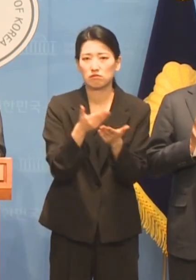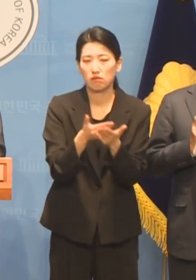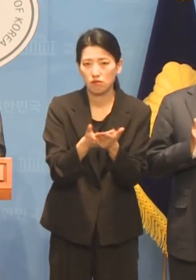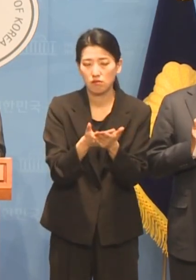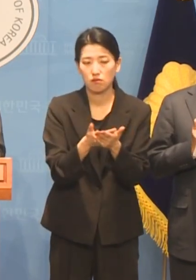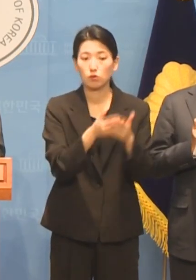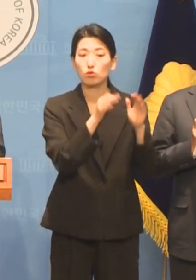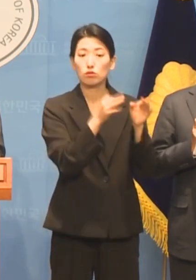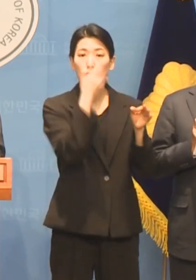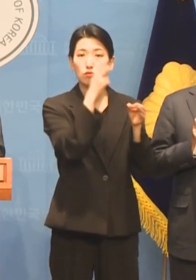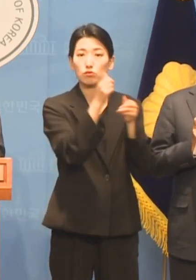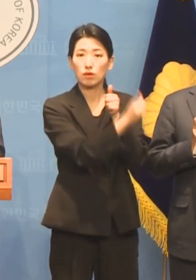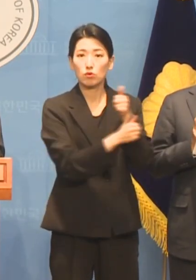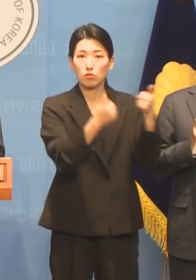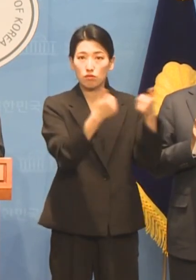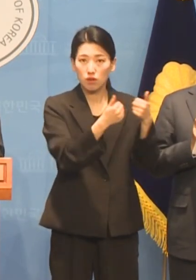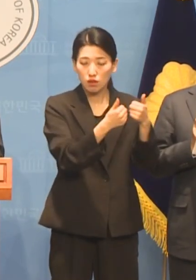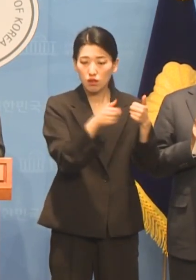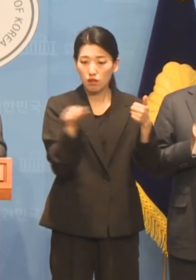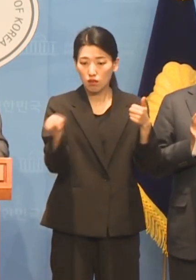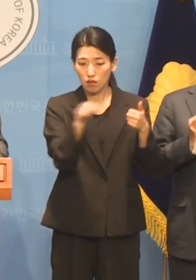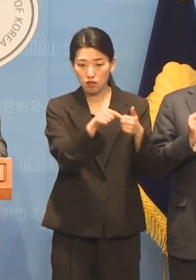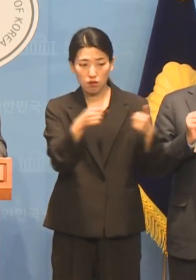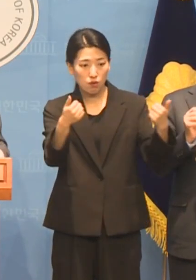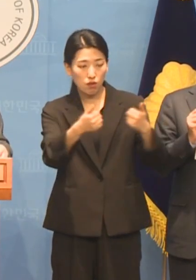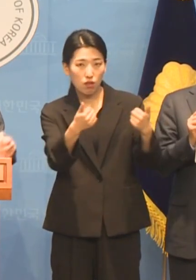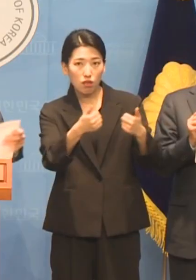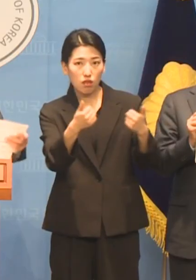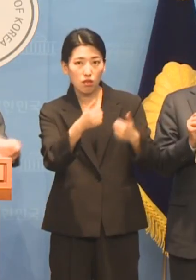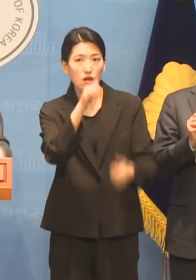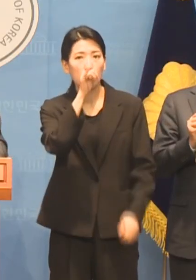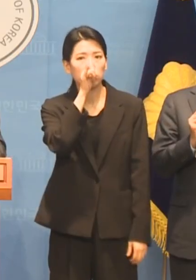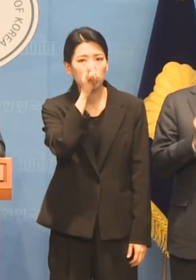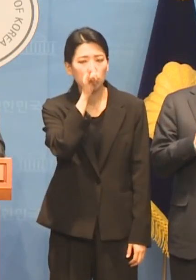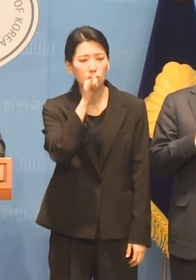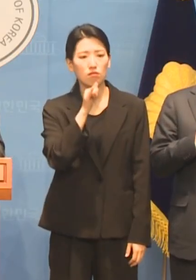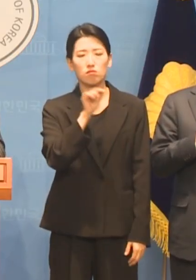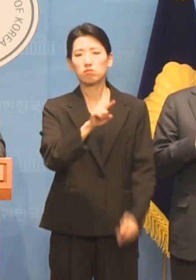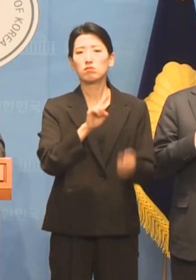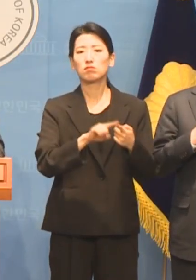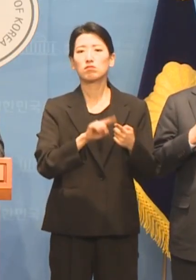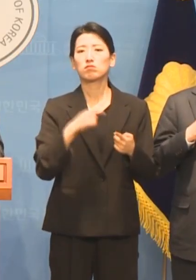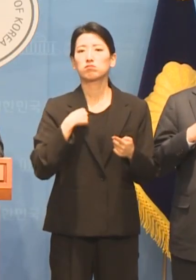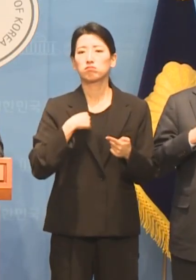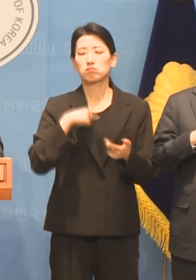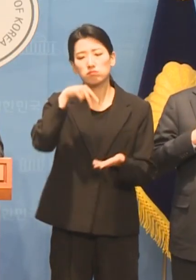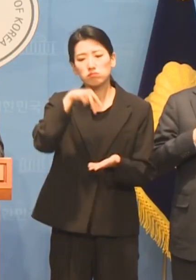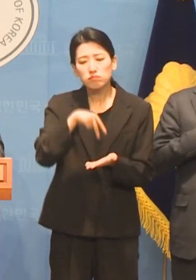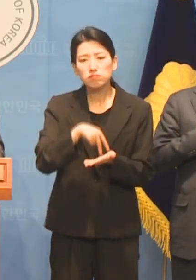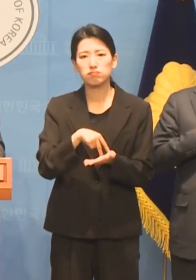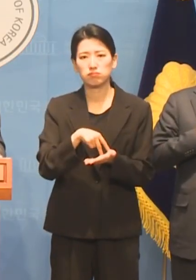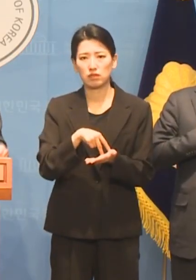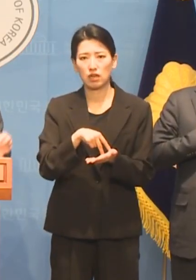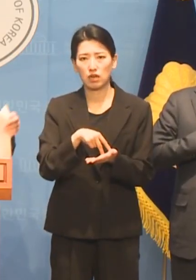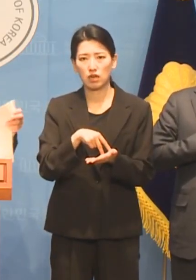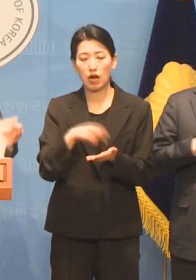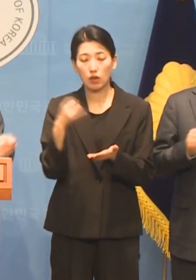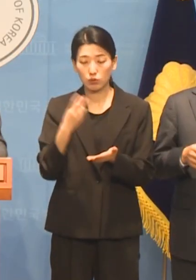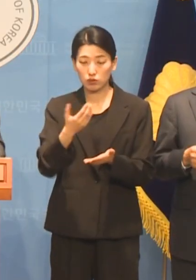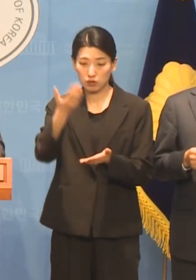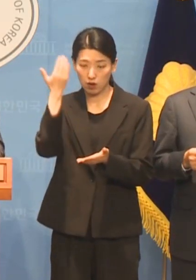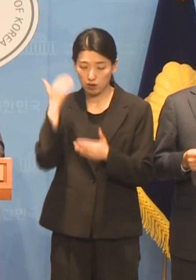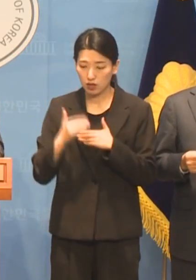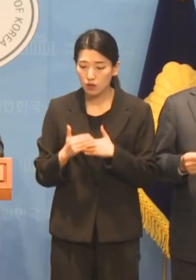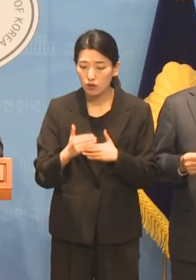금융감독원과 경제단체 사이에서 논의가 있어서 그래서 저희가 이에 대해서 함께 다시 한번 그동안 논의를 좀 정리하는 입장문을